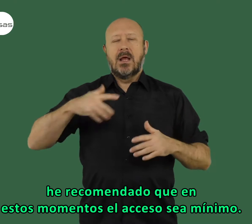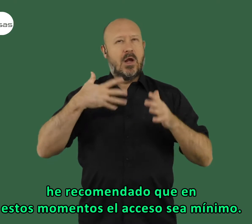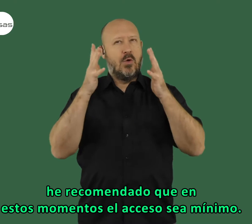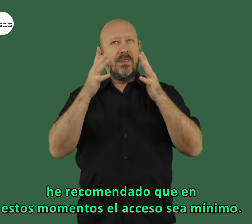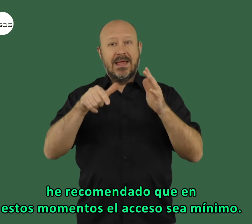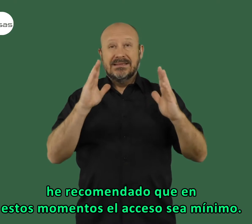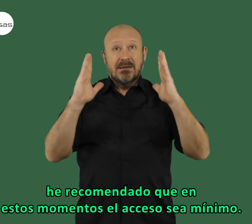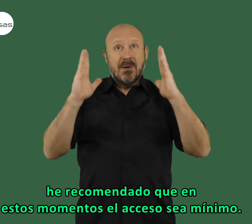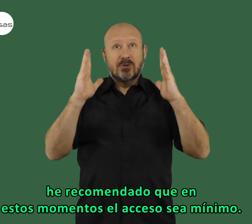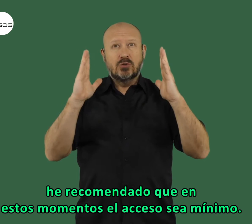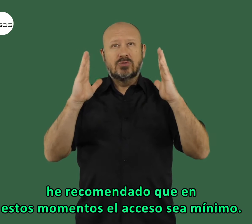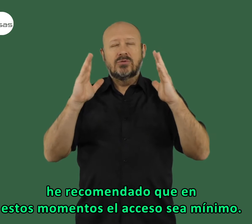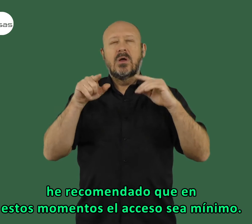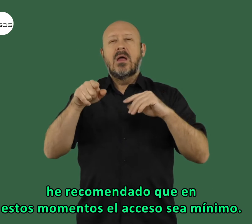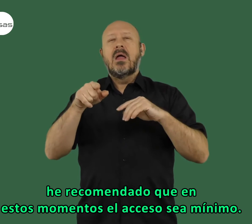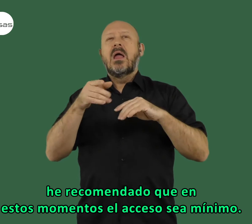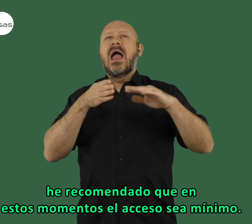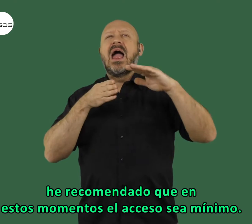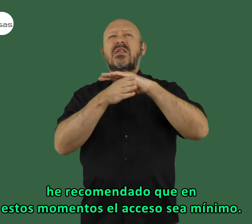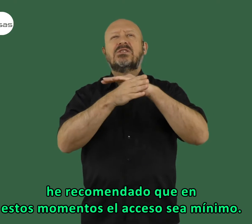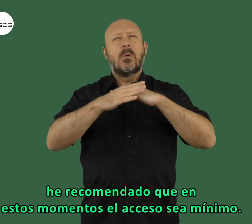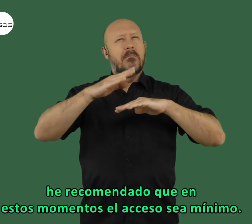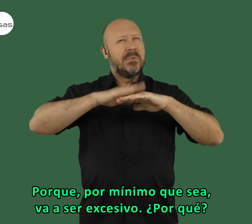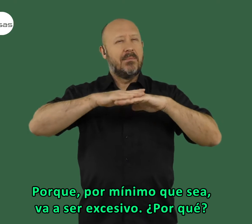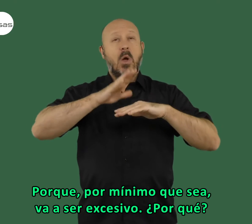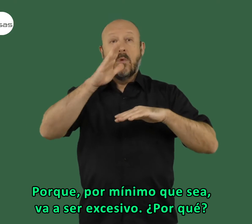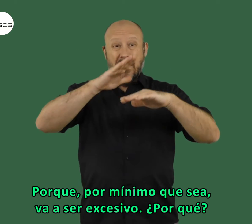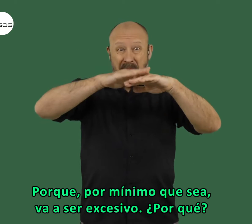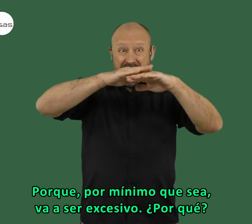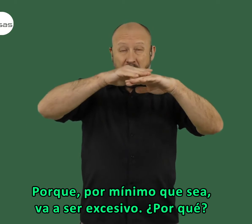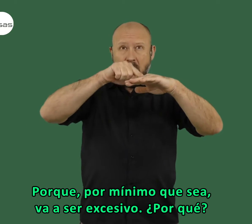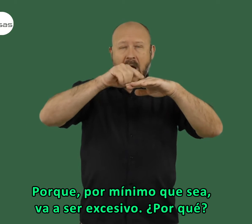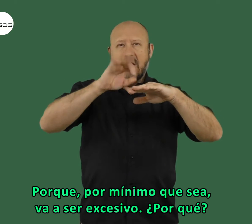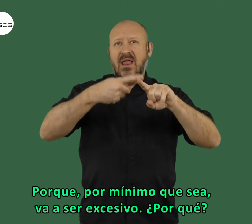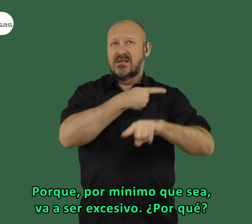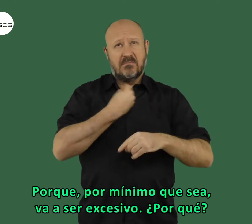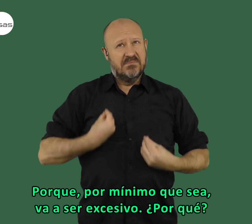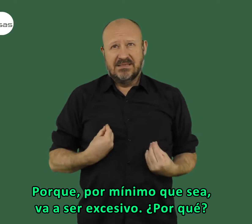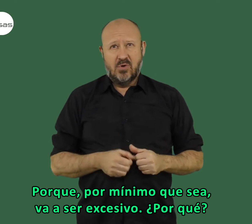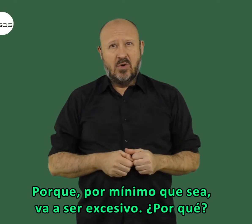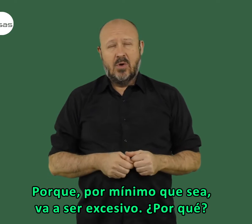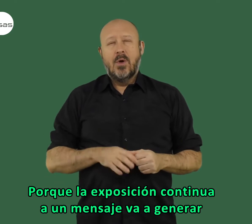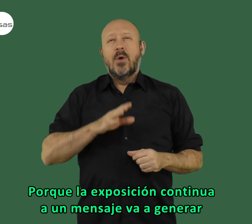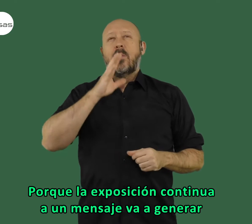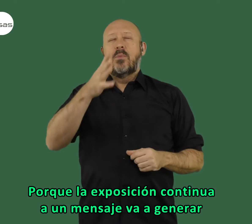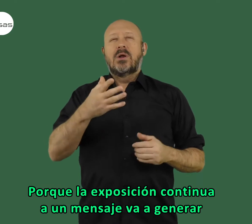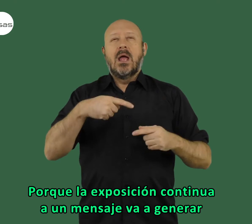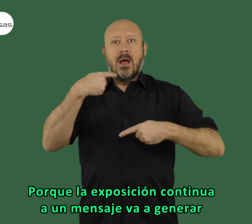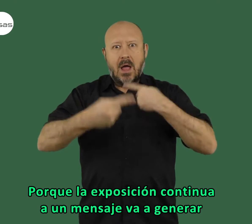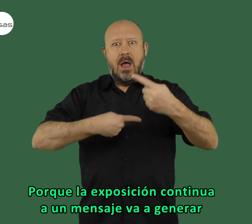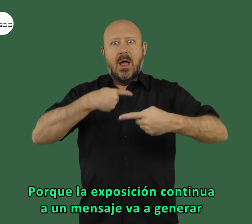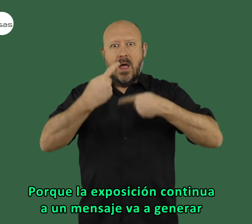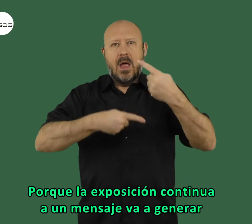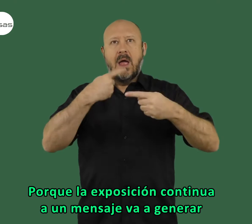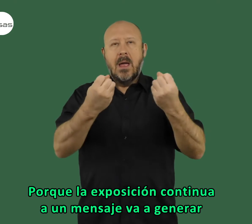estos momentos el acceso sea mínimo, porque por mínimo que sea, va a ser excesivo. ¿Por qué? Porque la